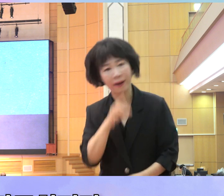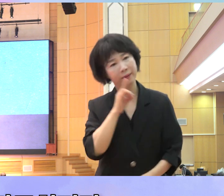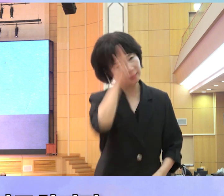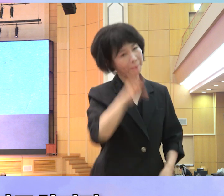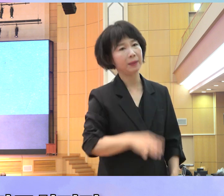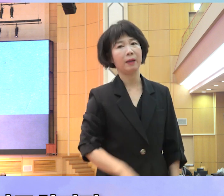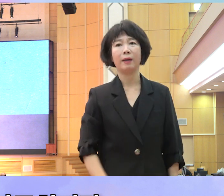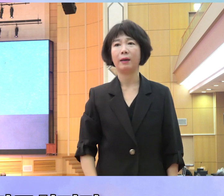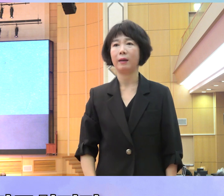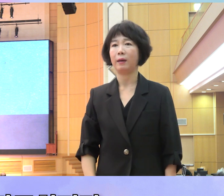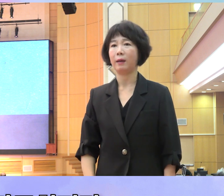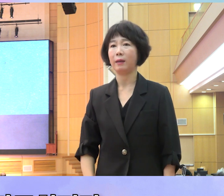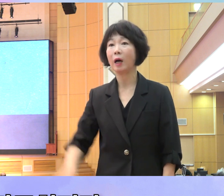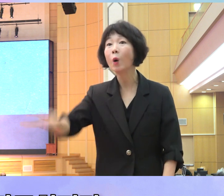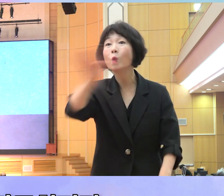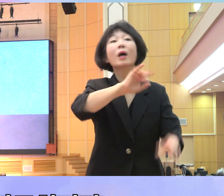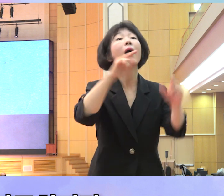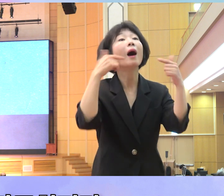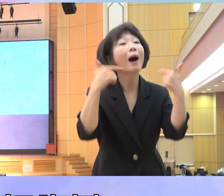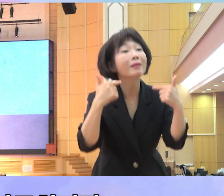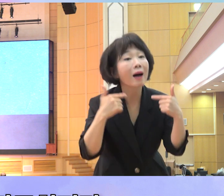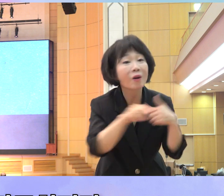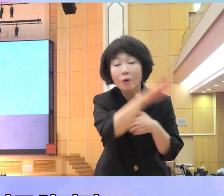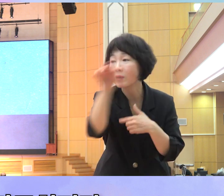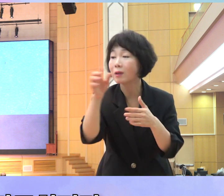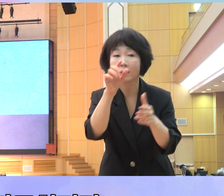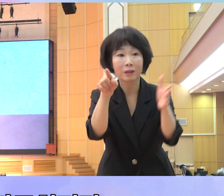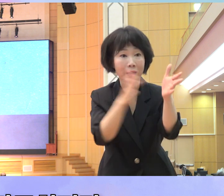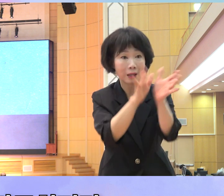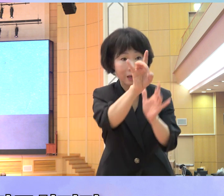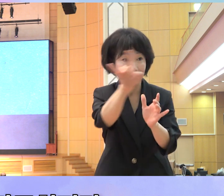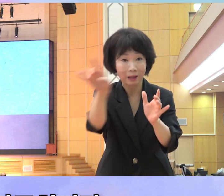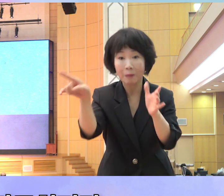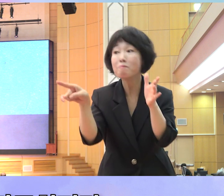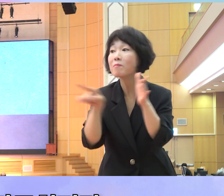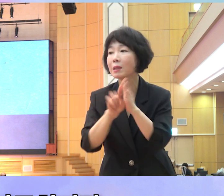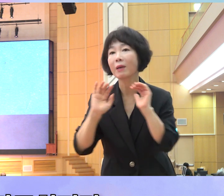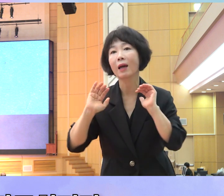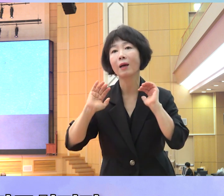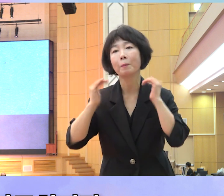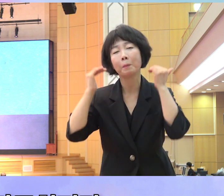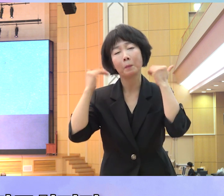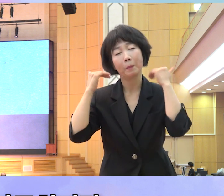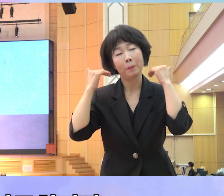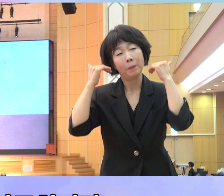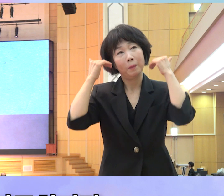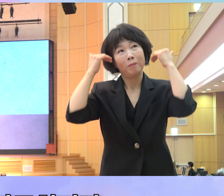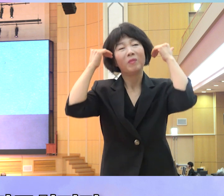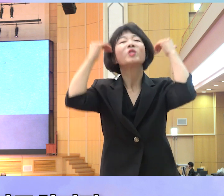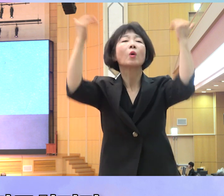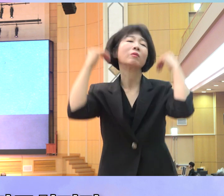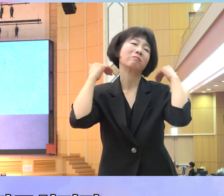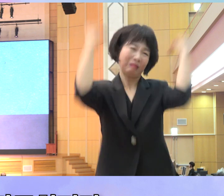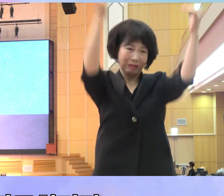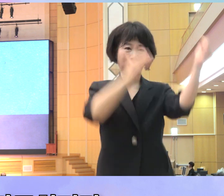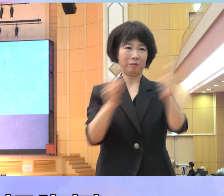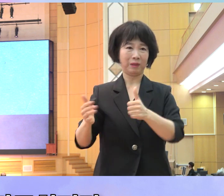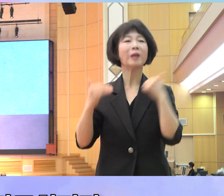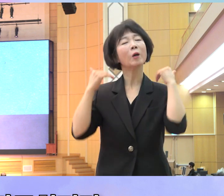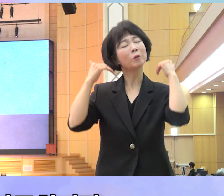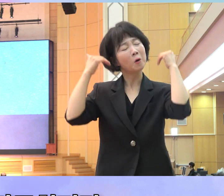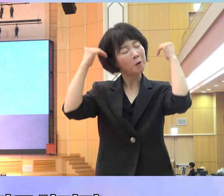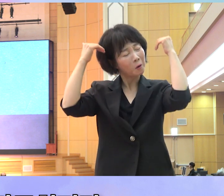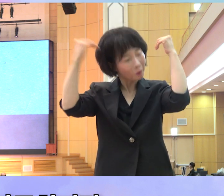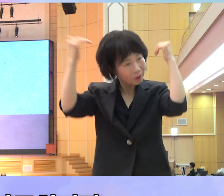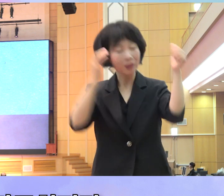교회와 가정이 성숙해져 간다는 건요, 바로 이 예수님처럼 교회가 서로 긍휼하심을 바라볼 때,